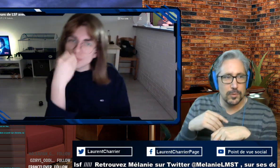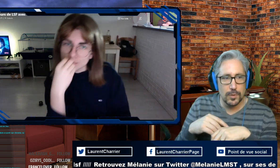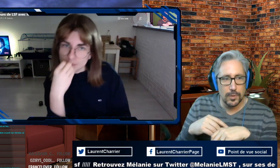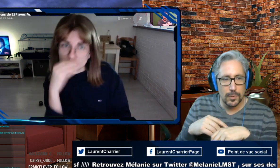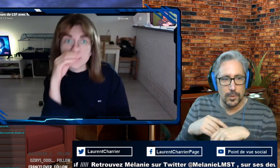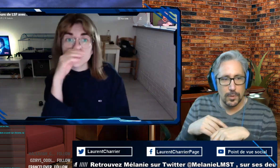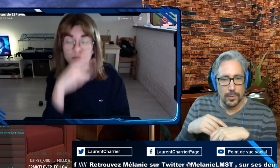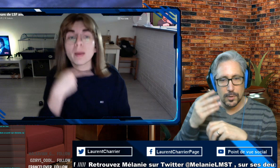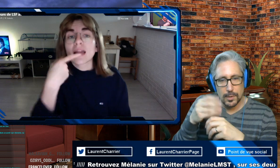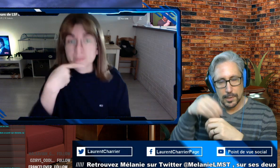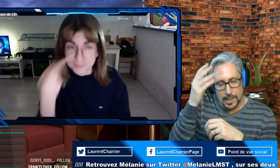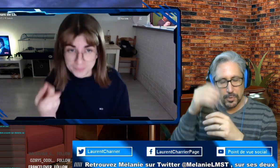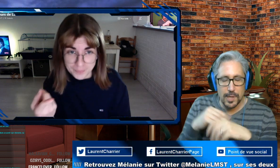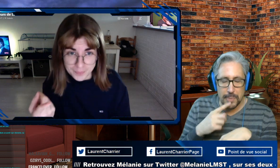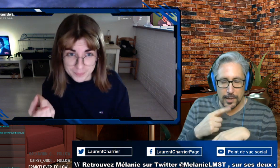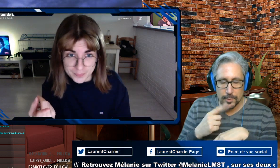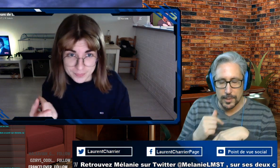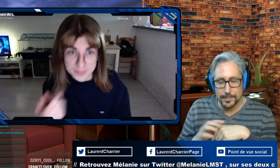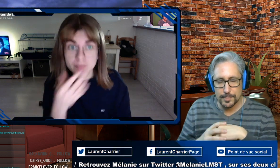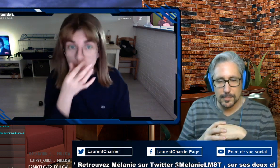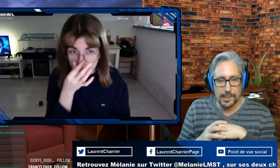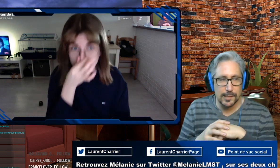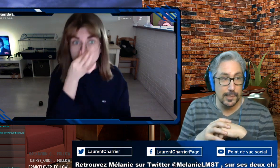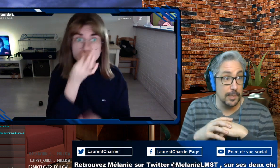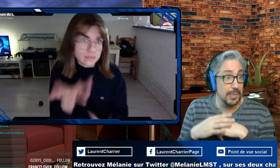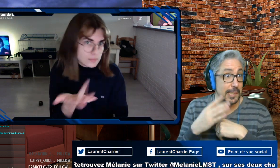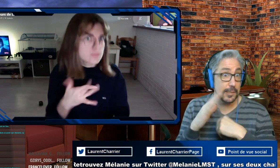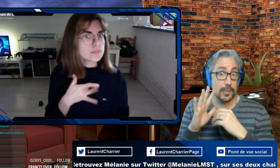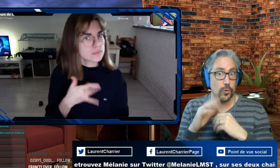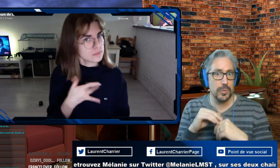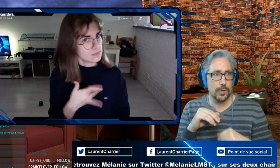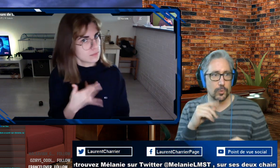avant de parler. D'apprendre à parler, ouais. Ouais. Ça,